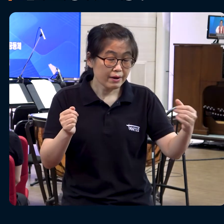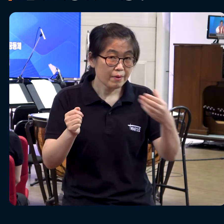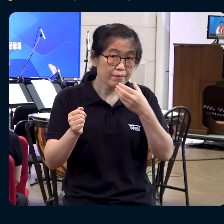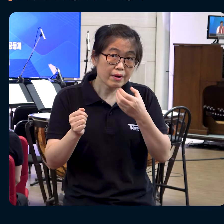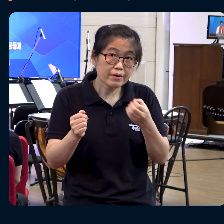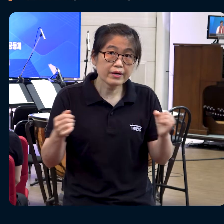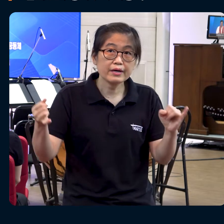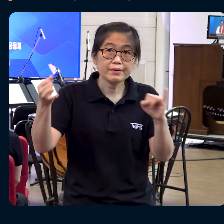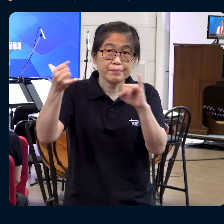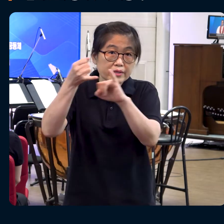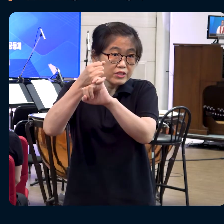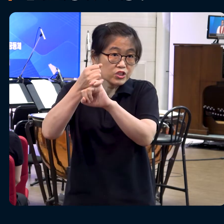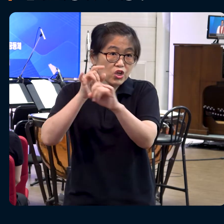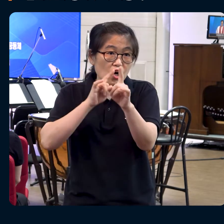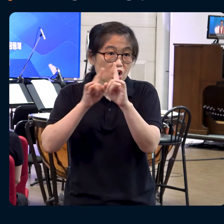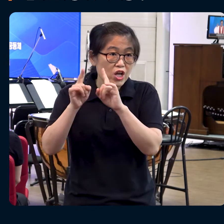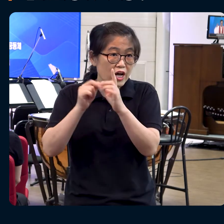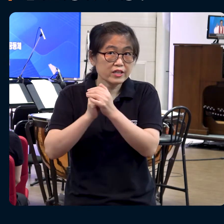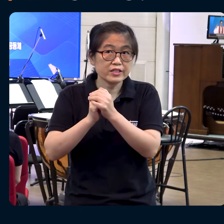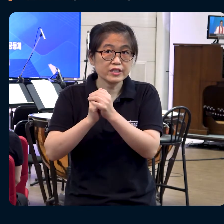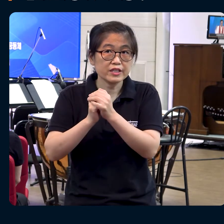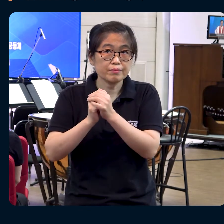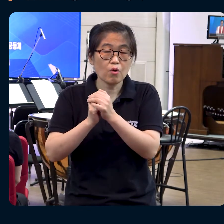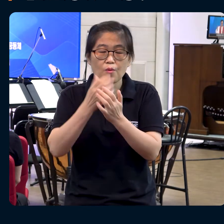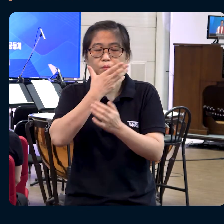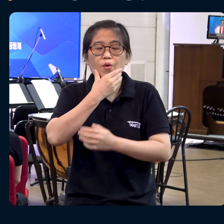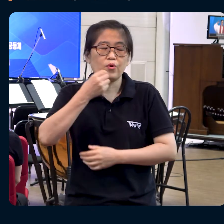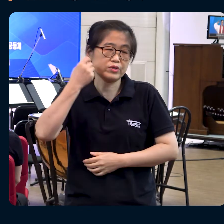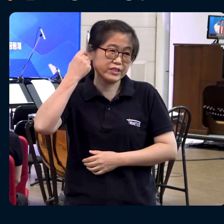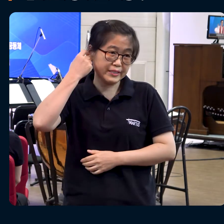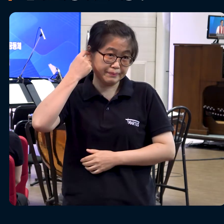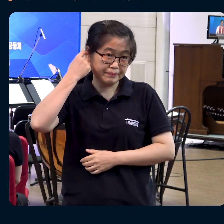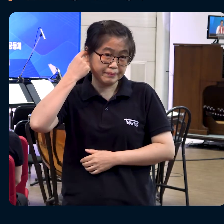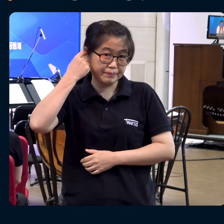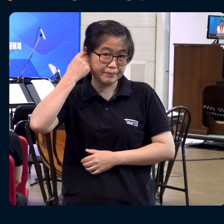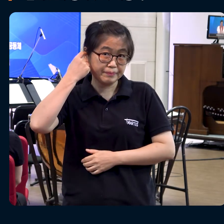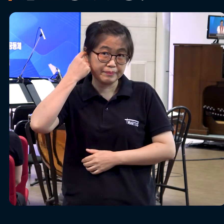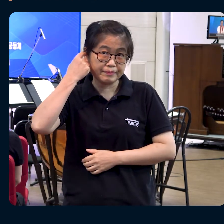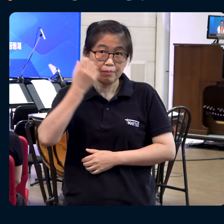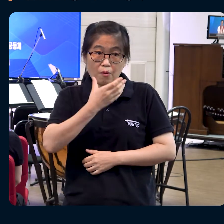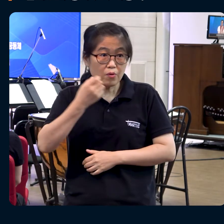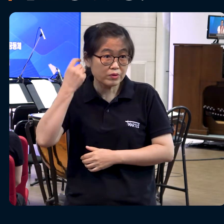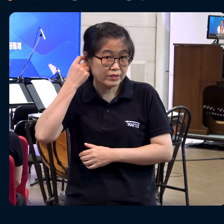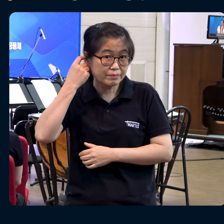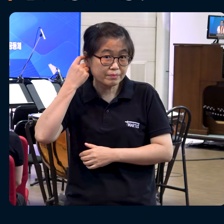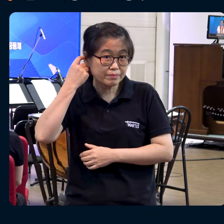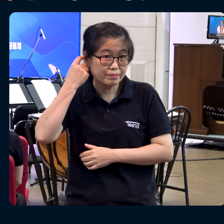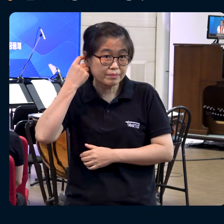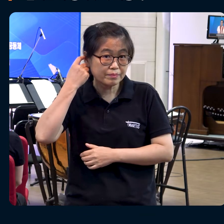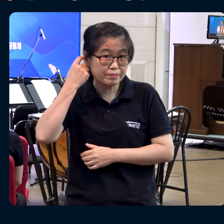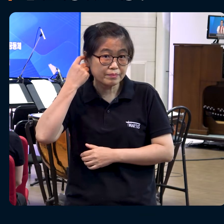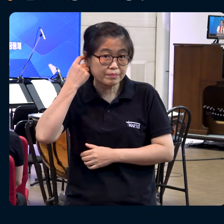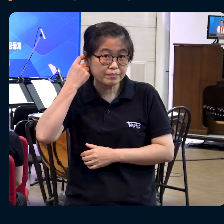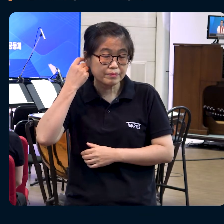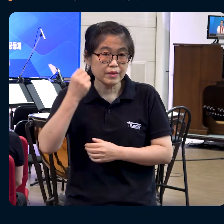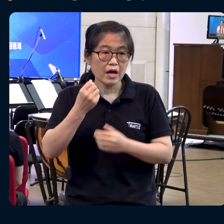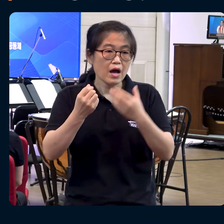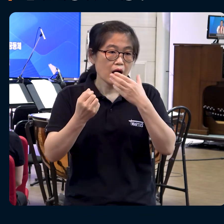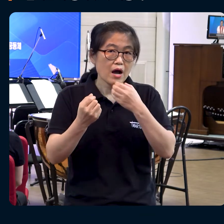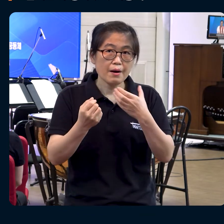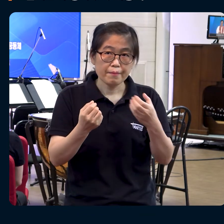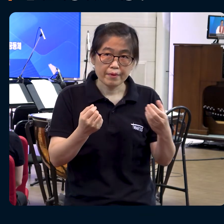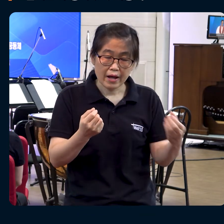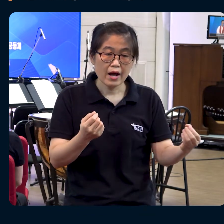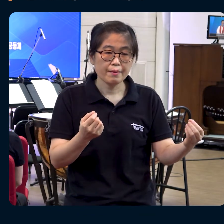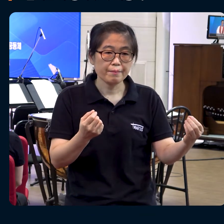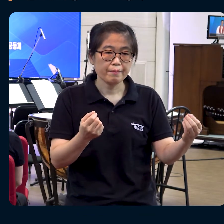그러니까 이 아브라함과 맺은 언약은요, 복음입니다. 우리가 자격이 없는데도 우리를 구원하시는 바로 그 복음이 바로 이 이야기죠.